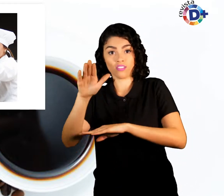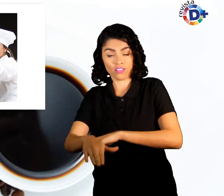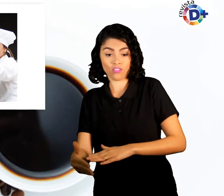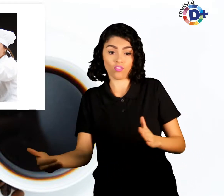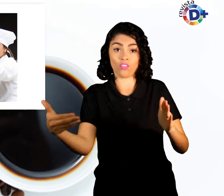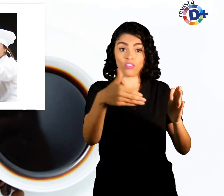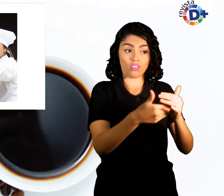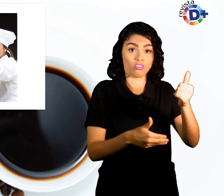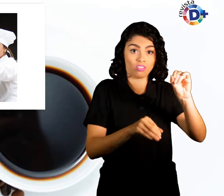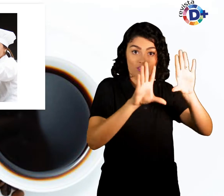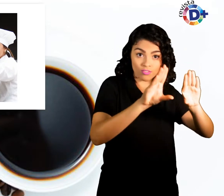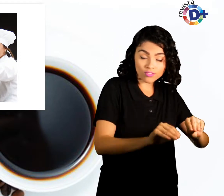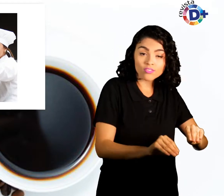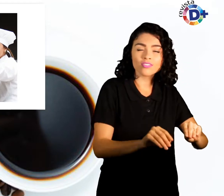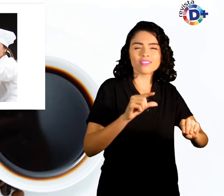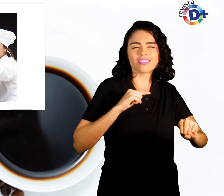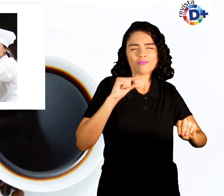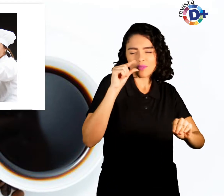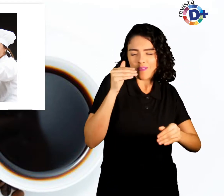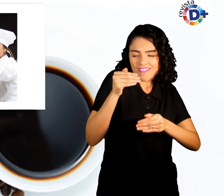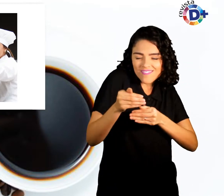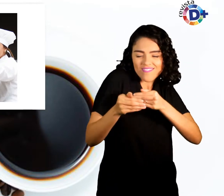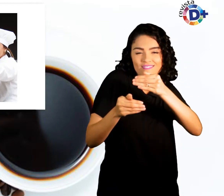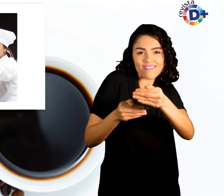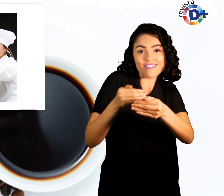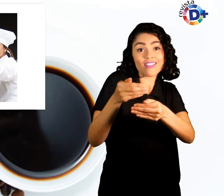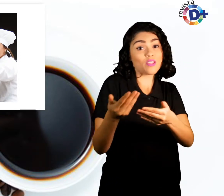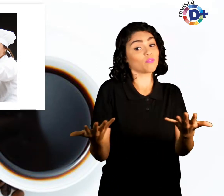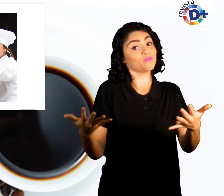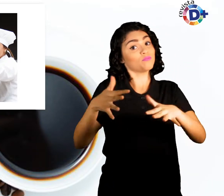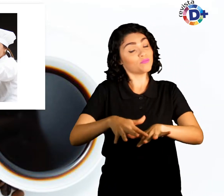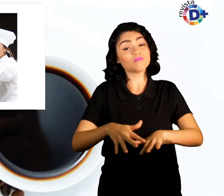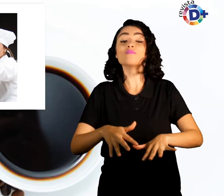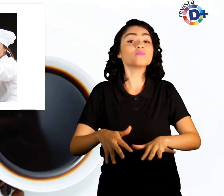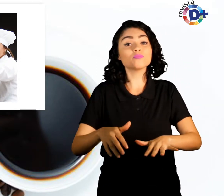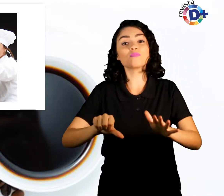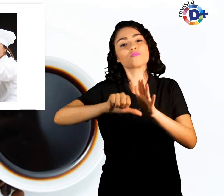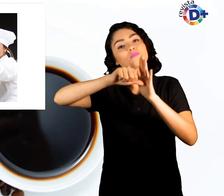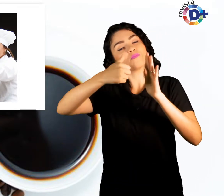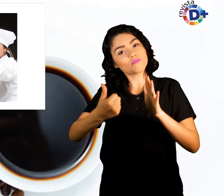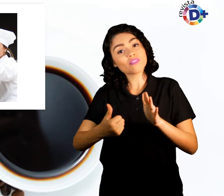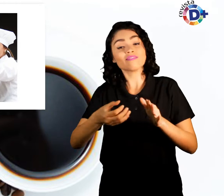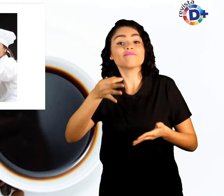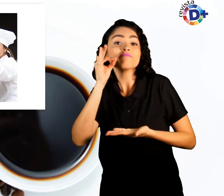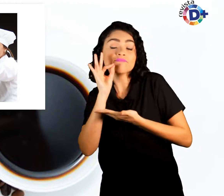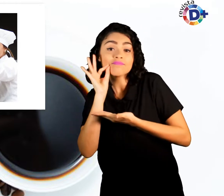passinho uma inclusão o primeiro caso é inclusivo com atendentes com síndrome de down é